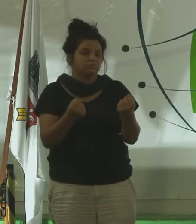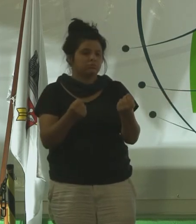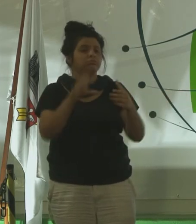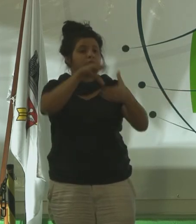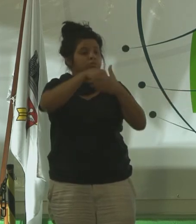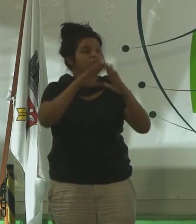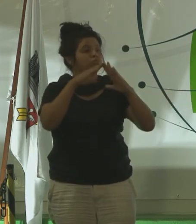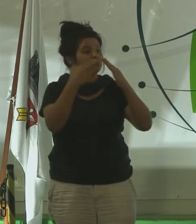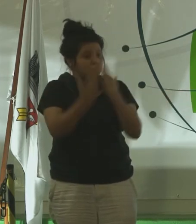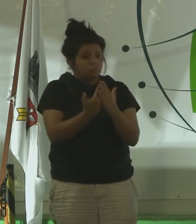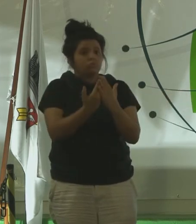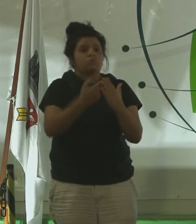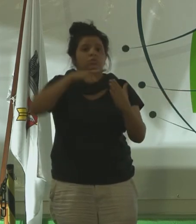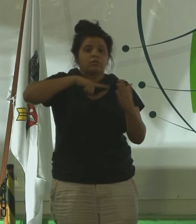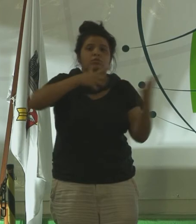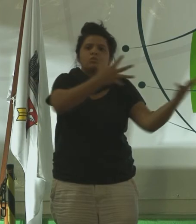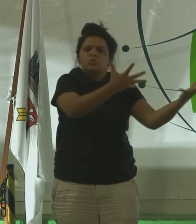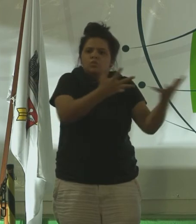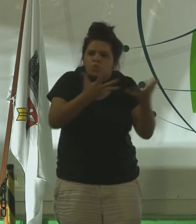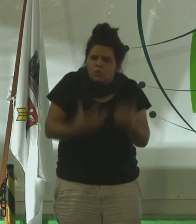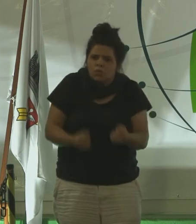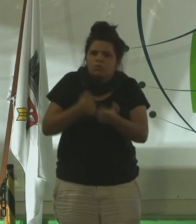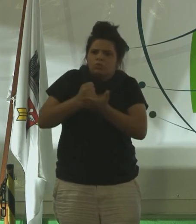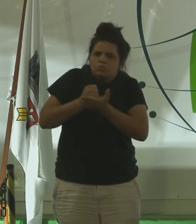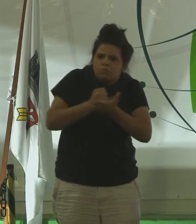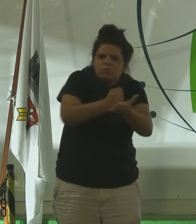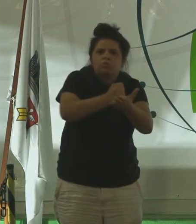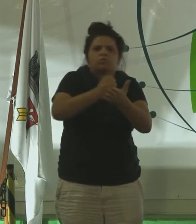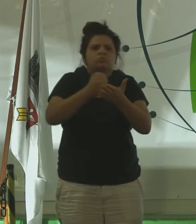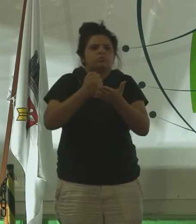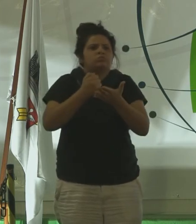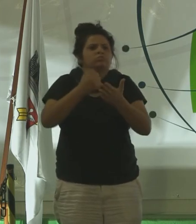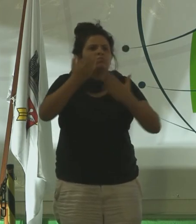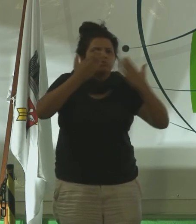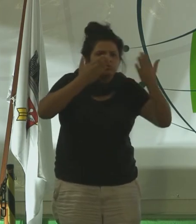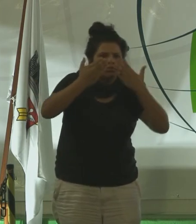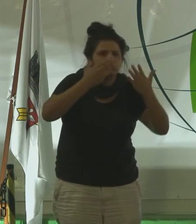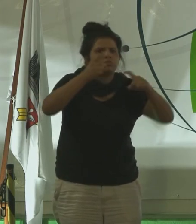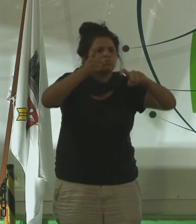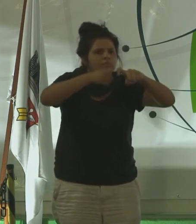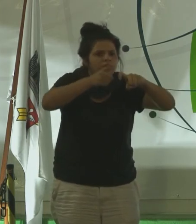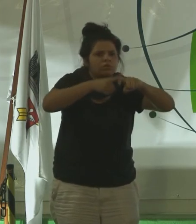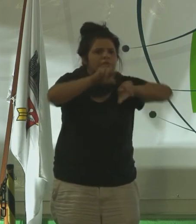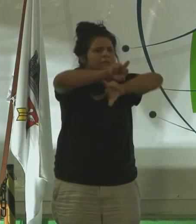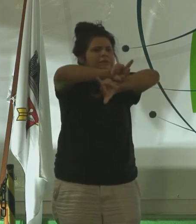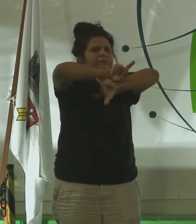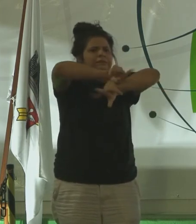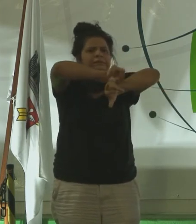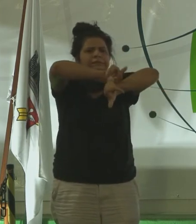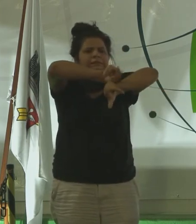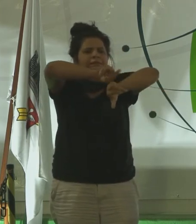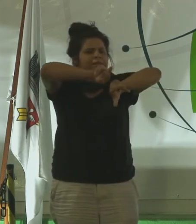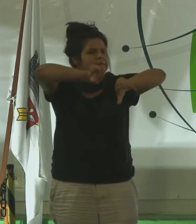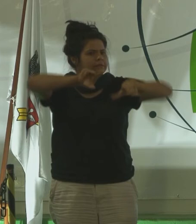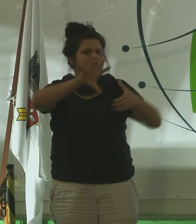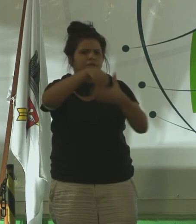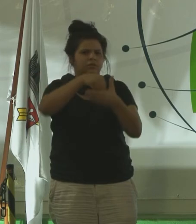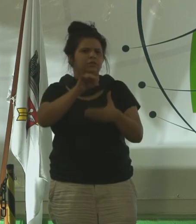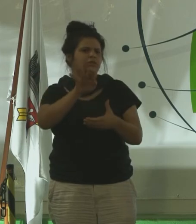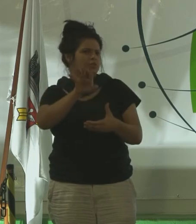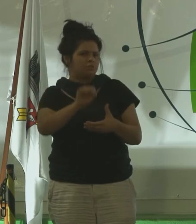escola. Então, há um acolhimento inicial, um acompanhamento inicial pelo psicólogo, pelo médico, né,